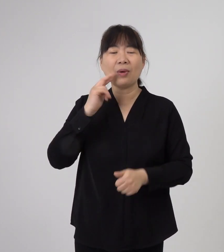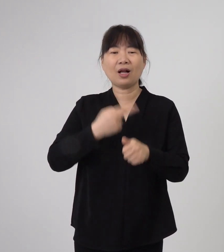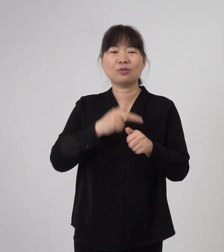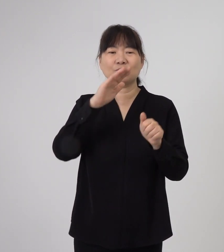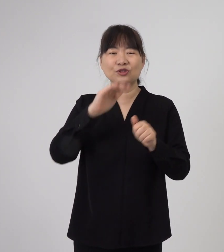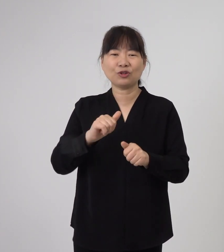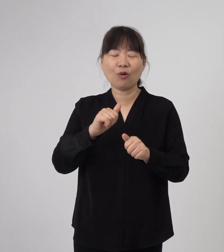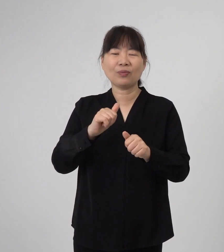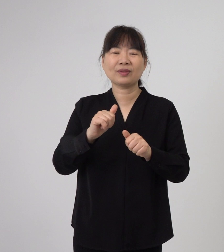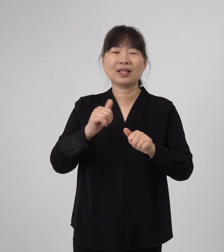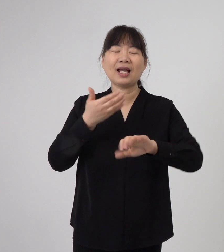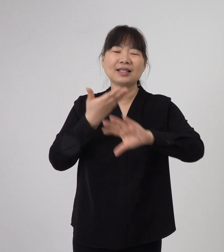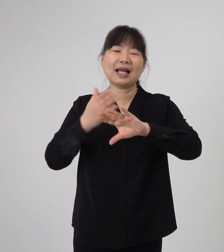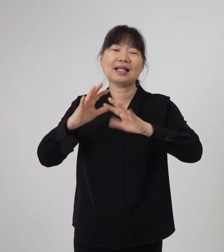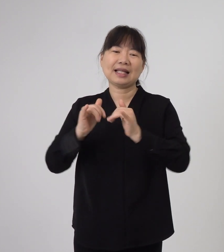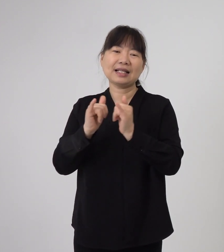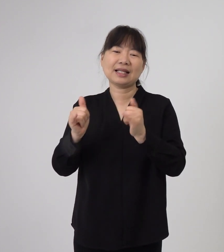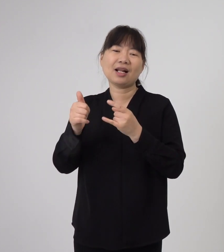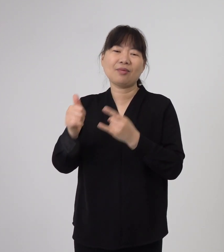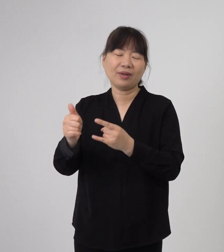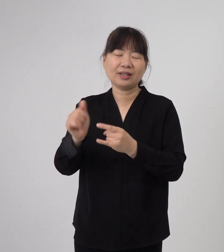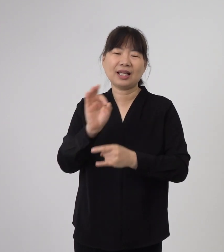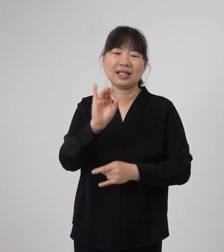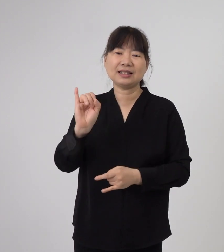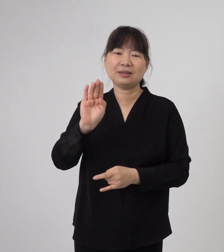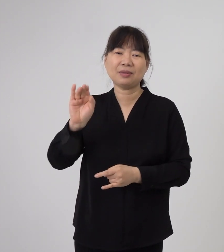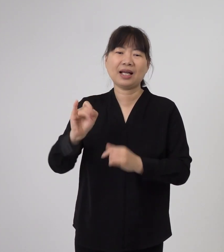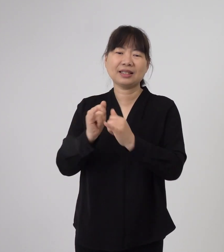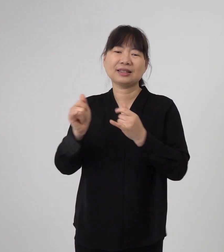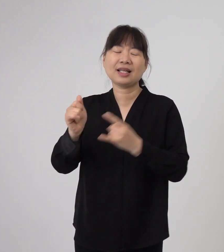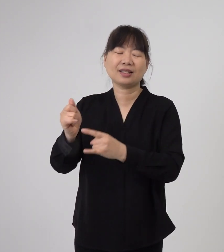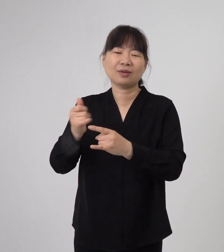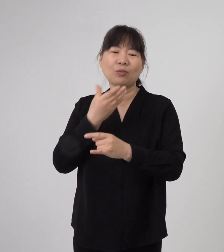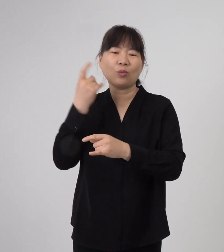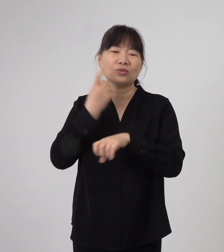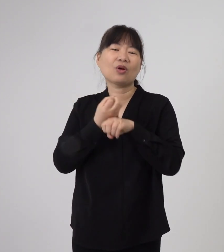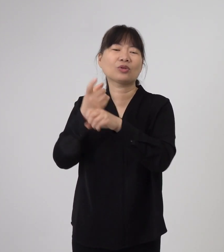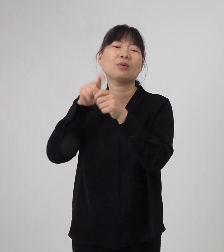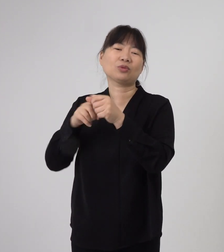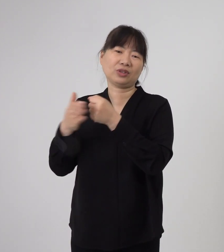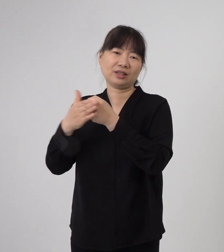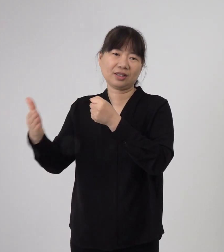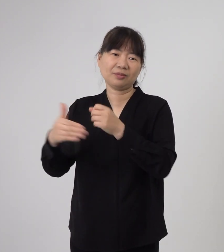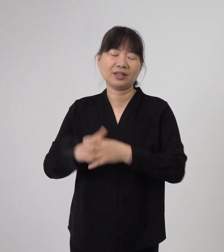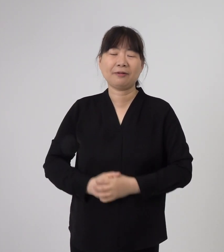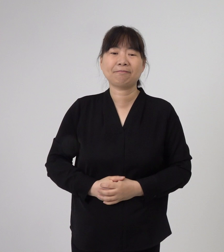다음 절을 우리가 주목할 필요가 있어요. 무시아를